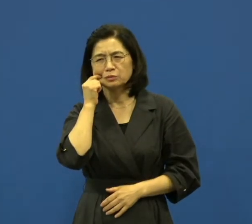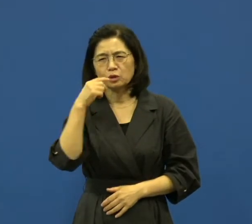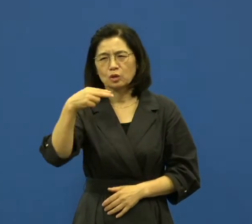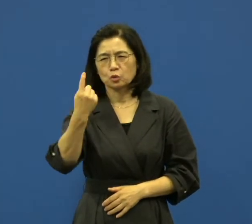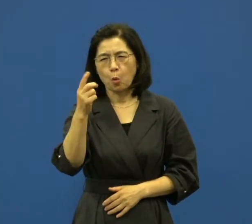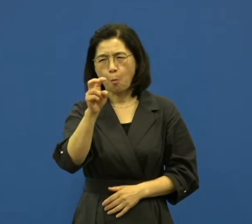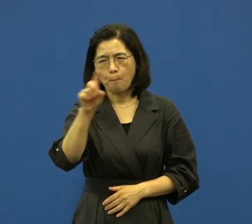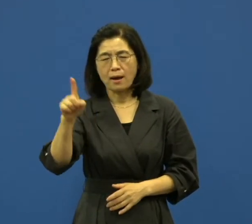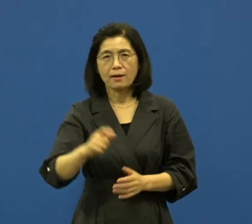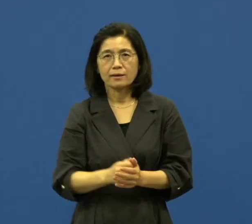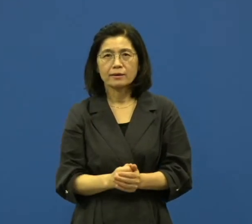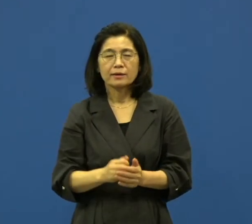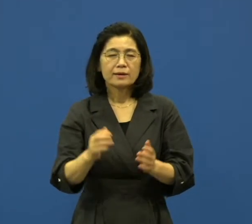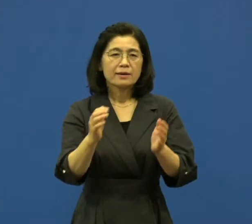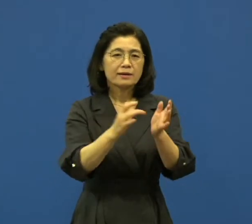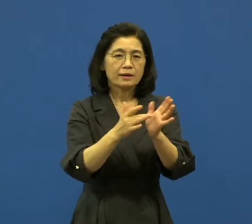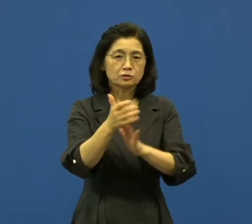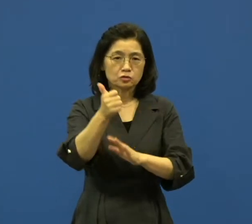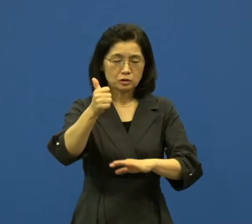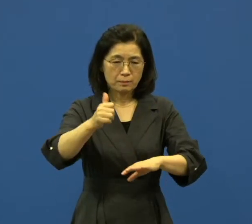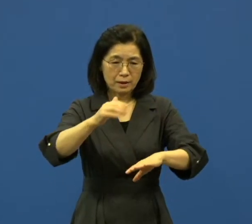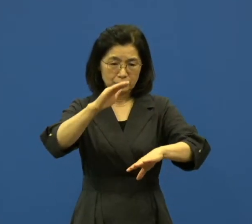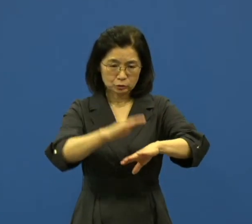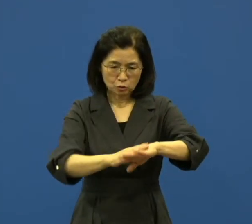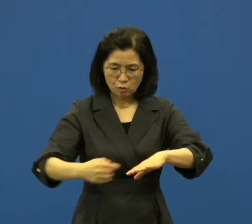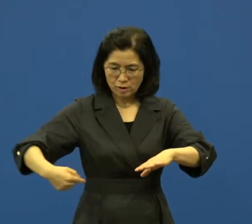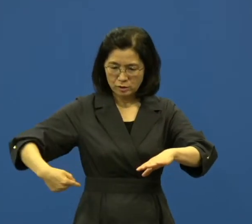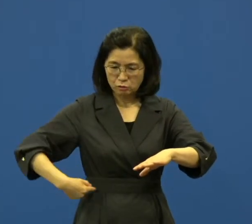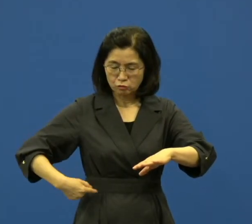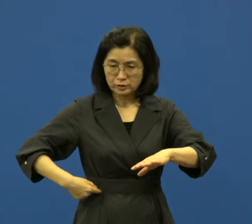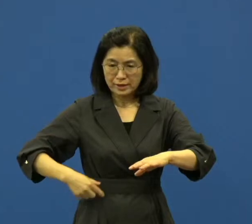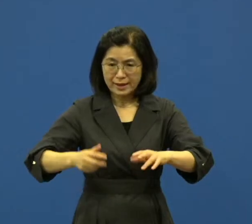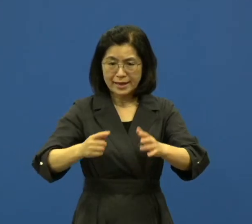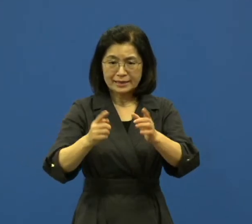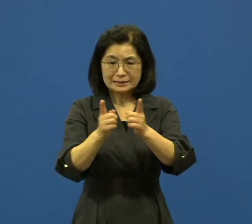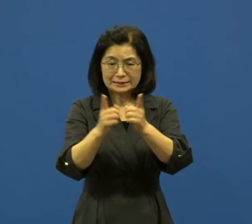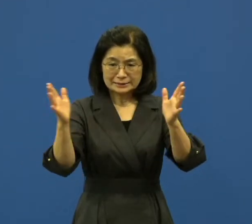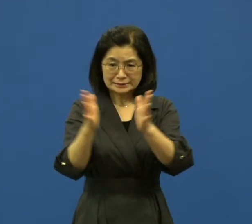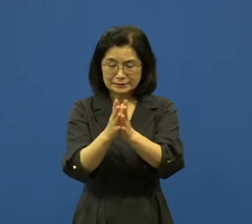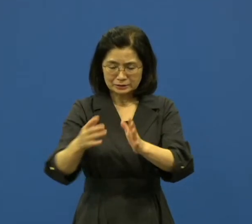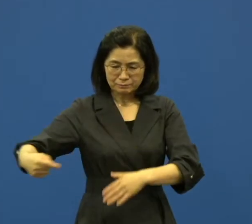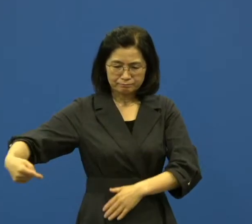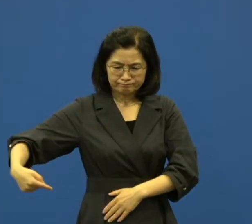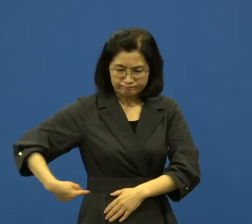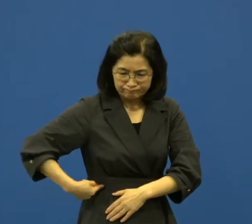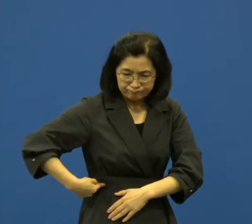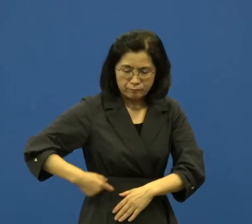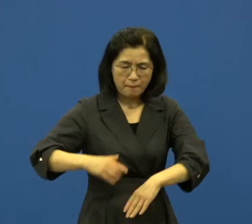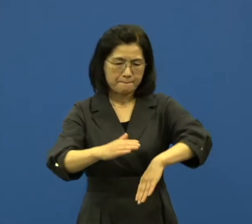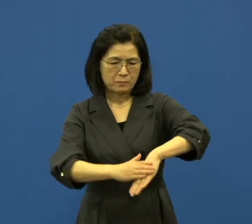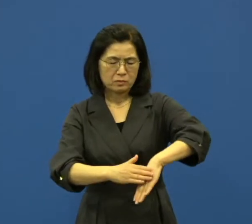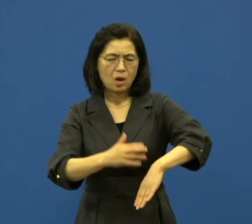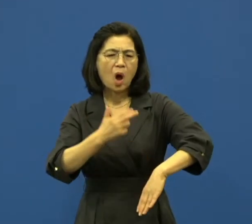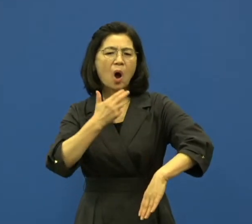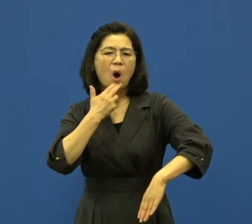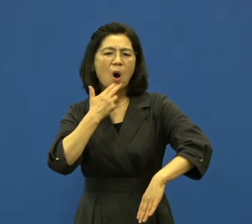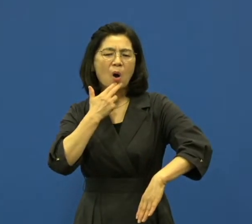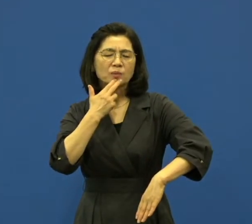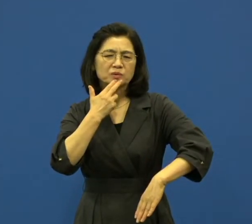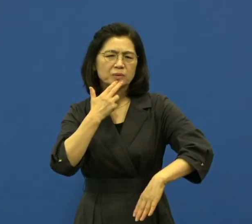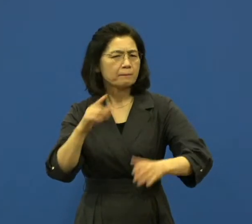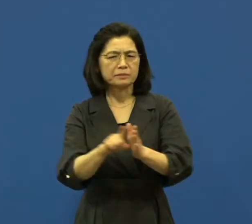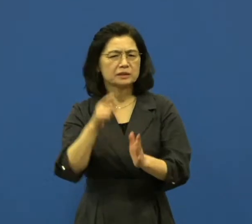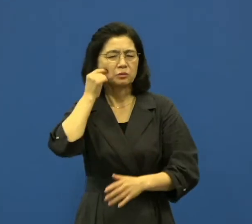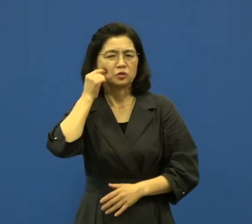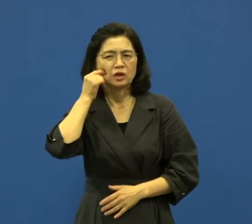그런 얘기하기를 예수님의 손과 옆구리에 손을 넣어보지 않고는 내가 믿지 않겠다. 내가 직접 만져보아야 된다. 직접 봐야